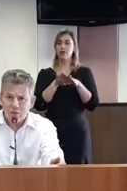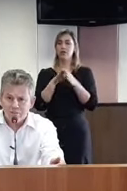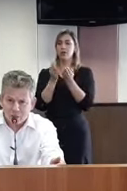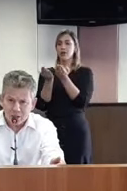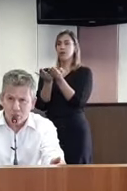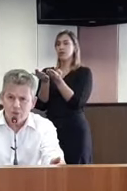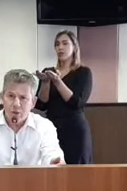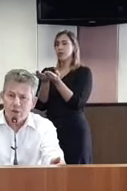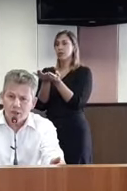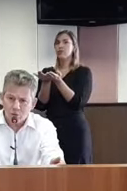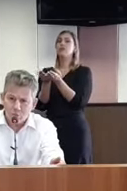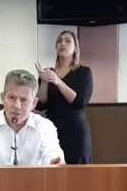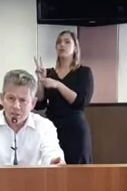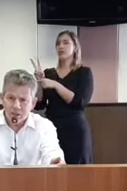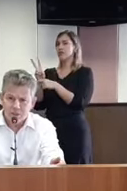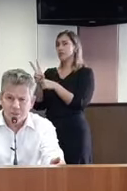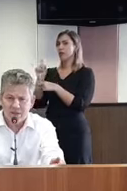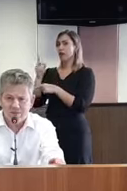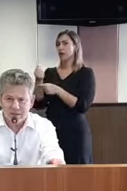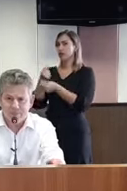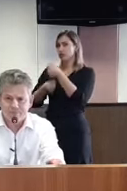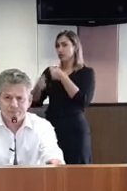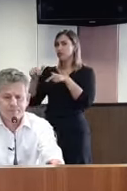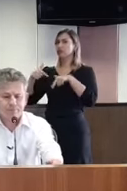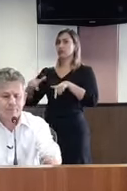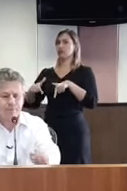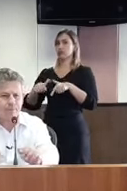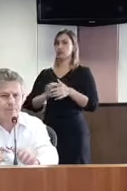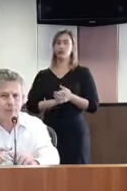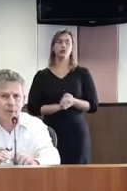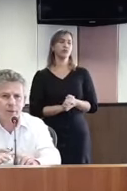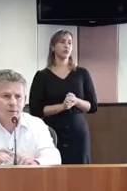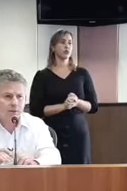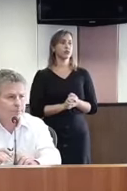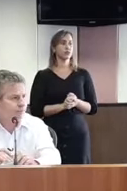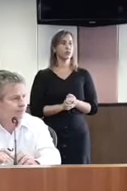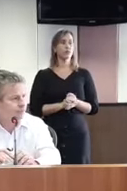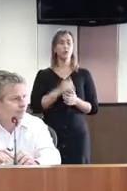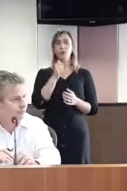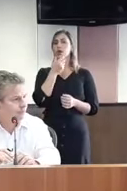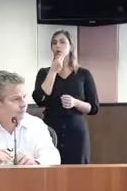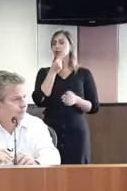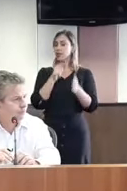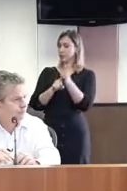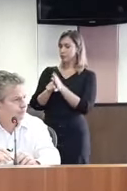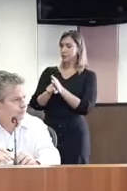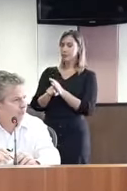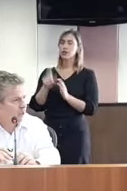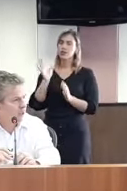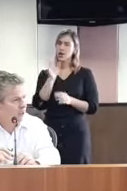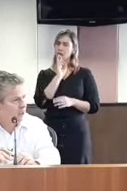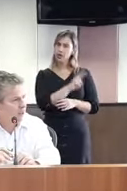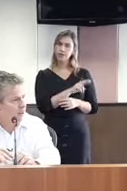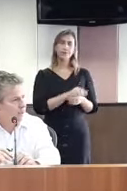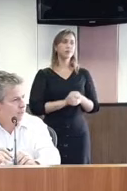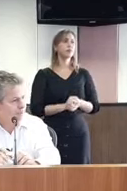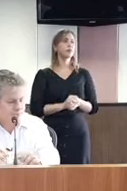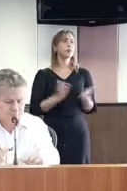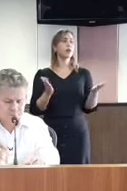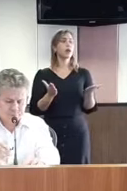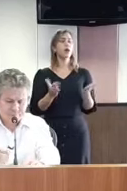que os empregos e a economia sejam preservados. A pergunta do Homero do Portal Querência já foi respondida. Agora a